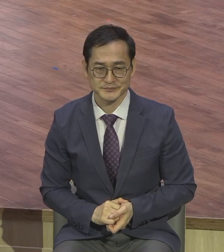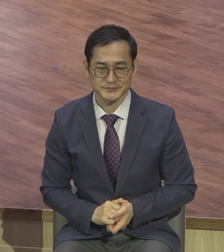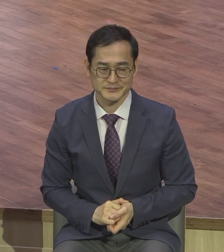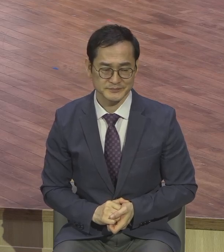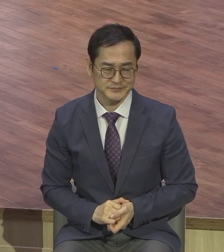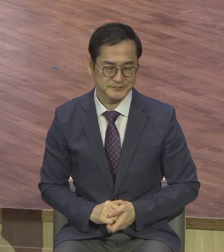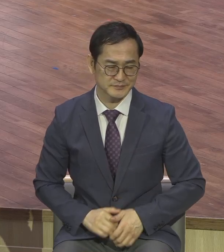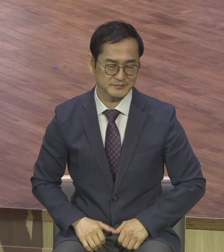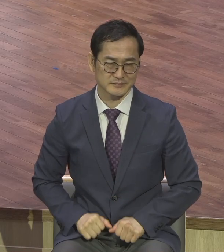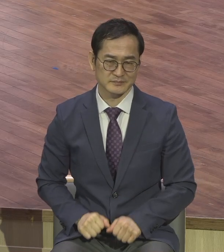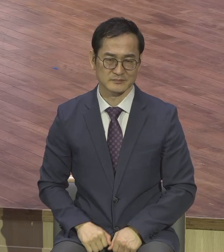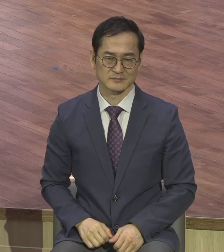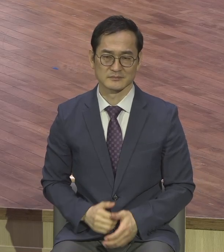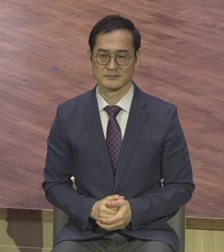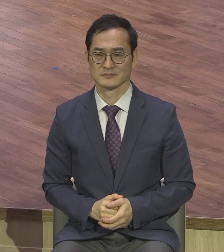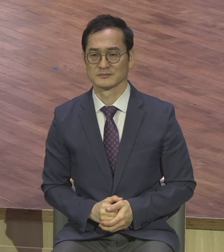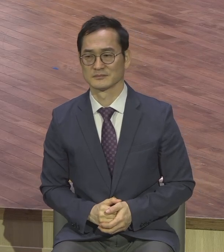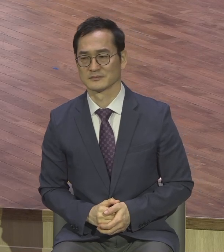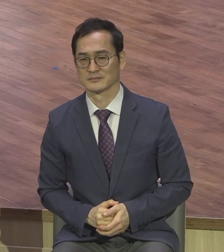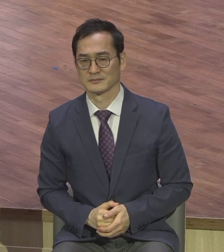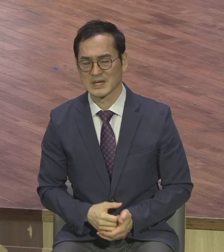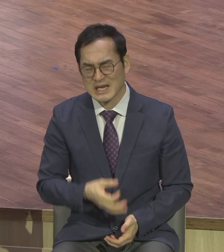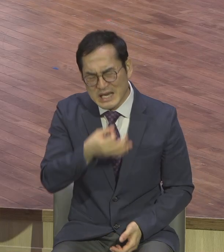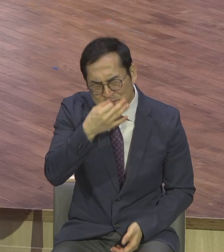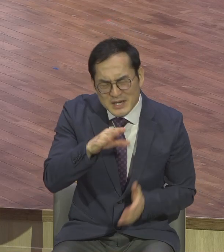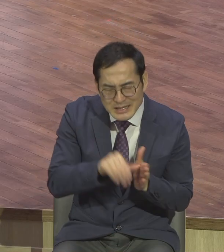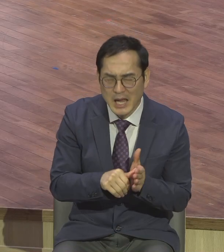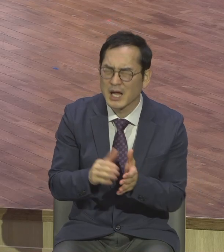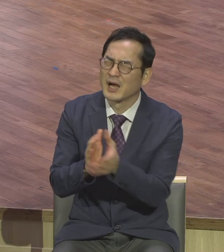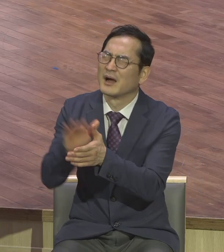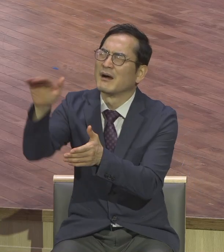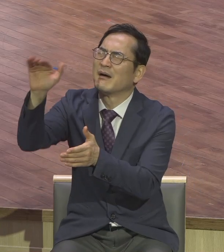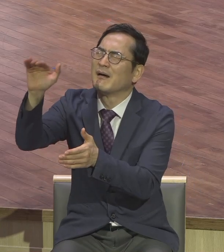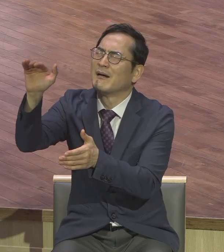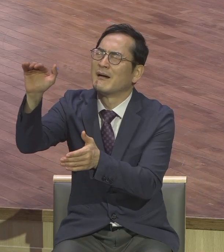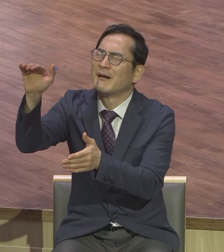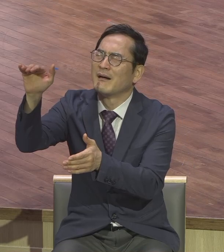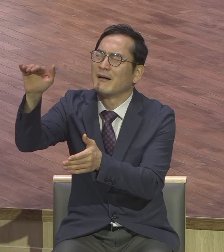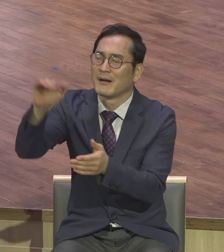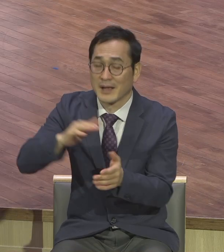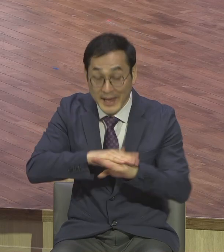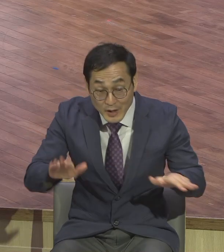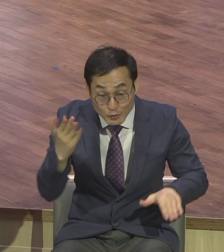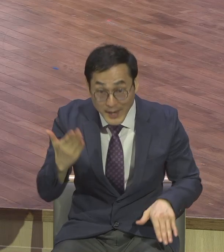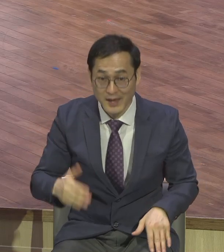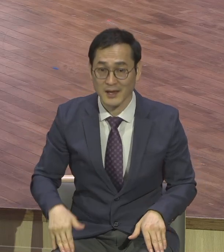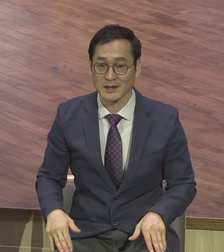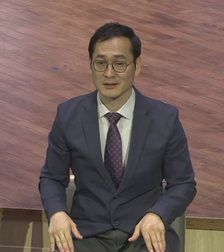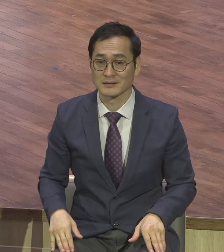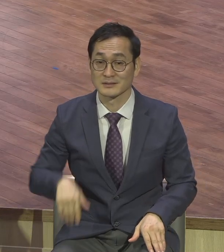기분 나면 한번 했다가 되게 어려움이 있으면 쥐어 살려주세요 했다가 해결되면 끝.